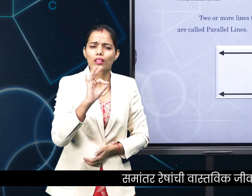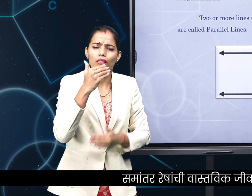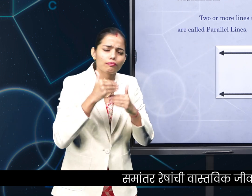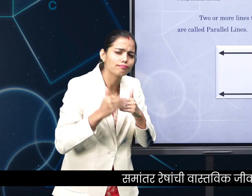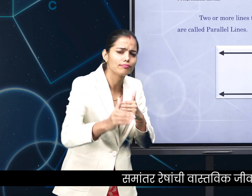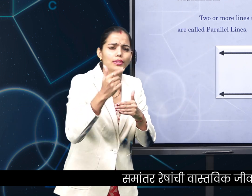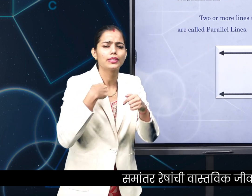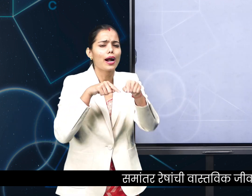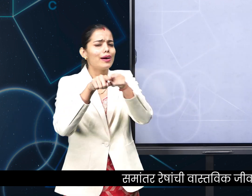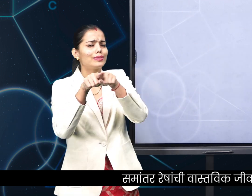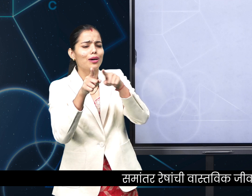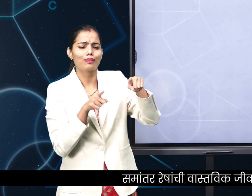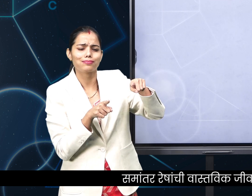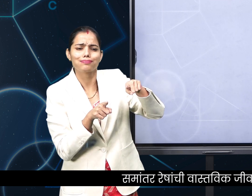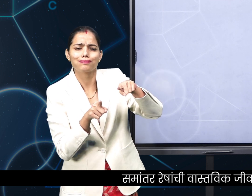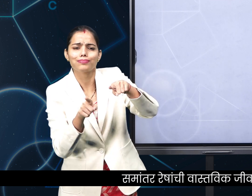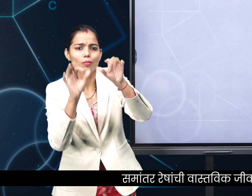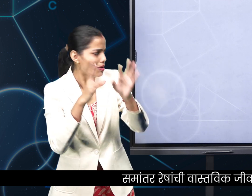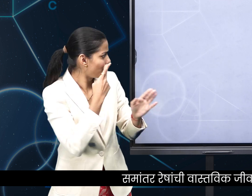समांतर रेषांची वास्तविक जीवनातील उदाहरणे: